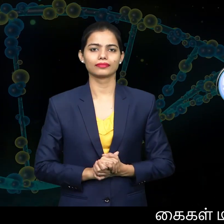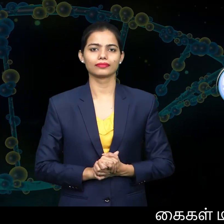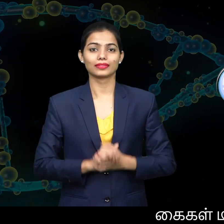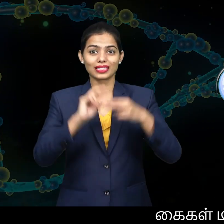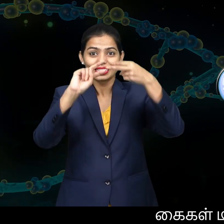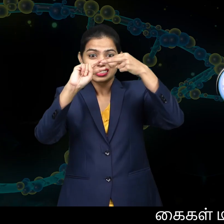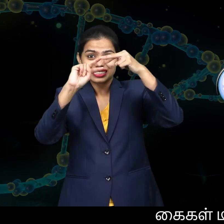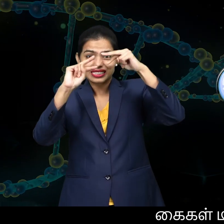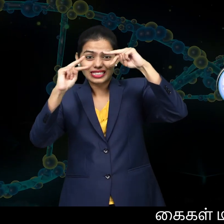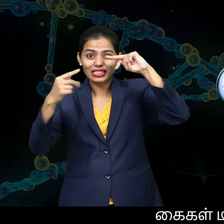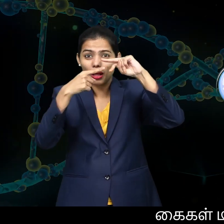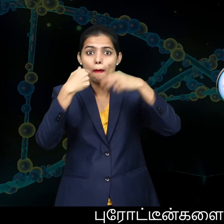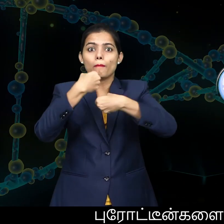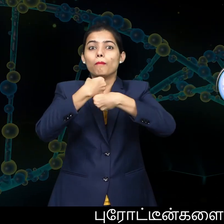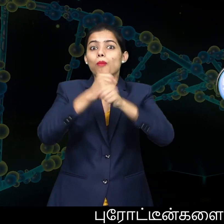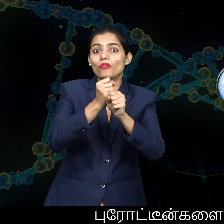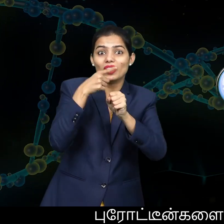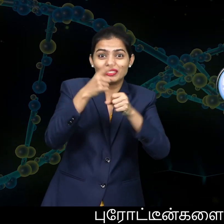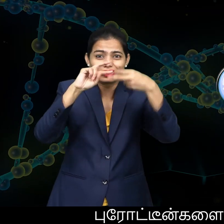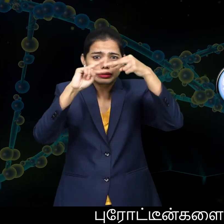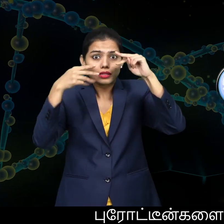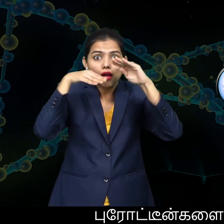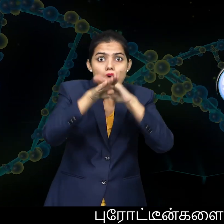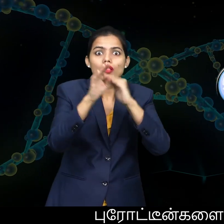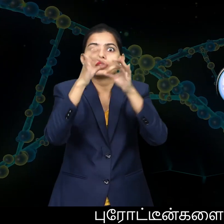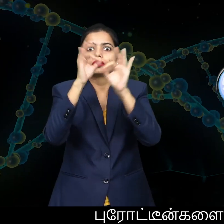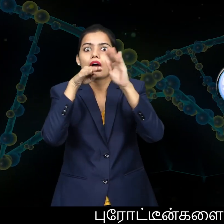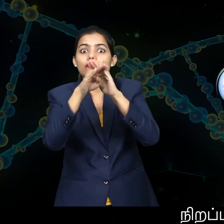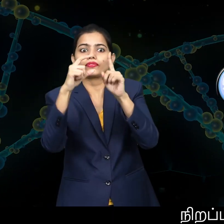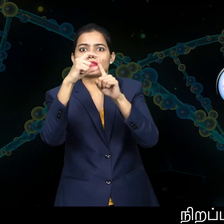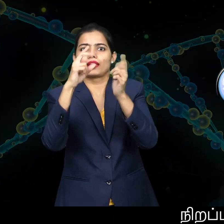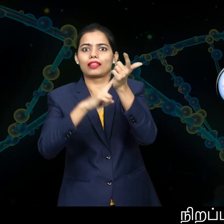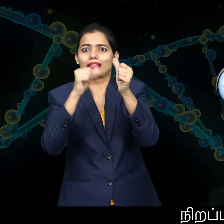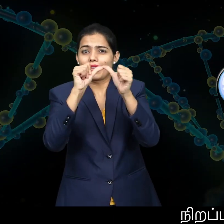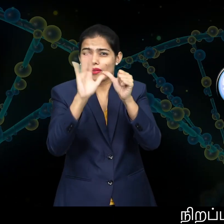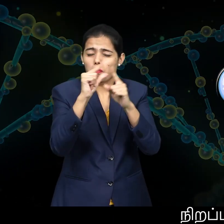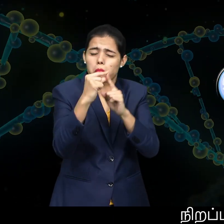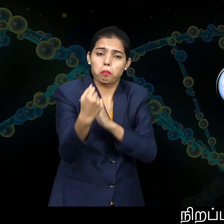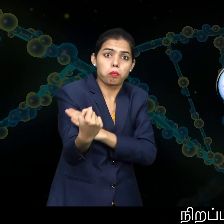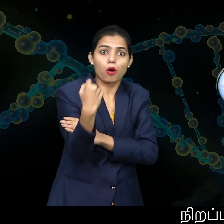கைகள் டிஎன்ஏ மற்றும் புரோட்டீன்களை இறுக்கமாக சுருட்டி நிறப்புரிகளுக்கு